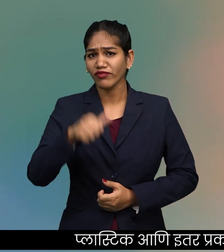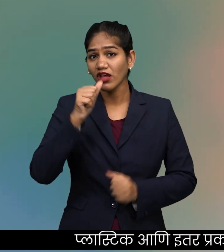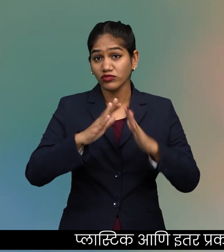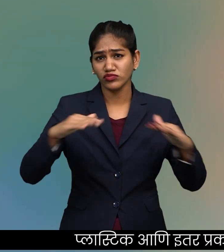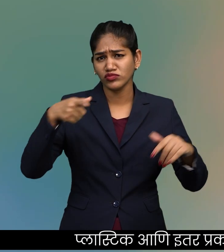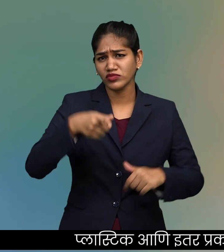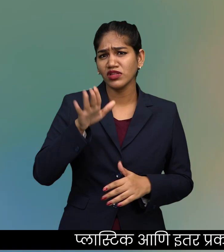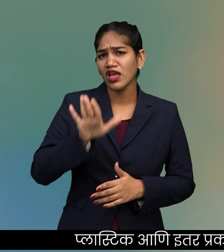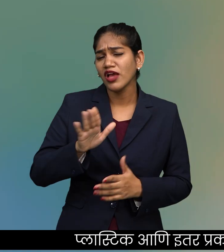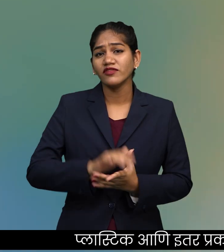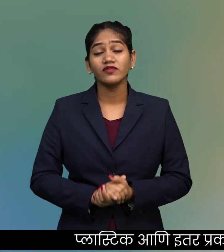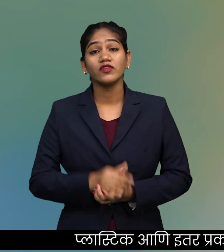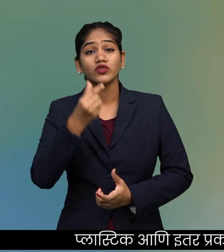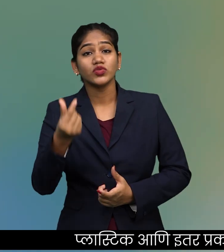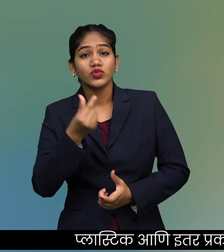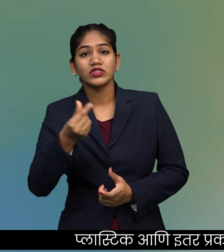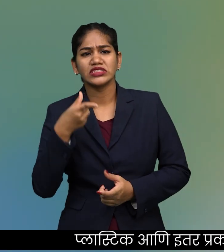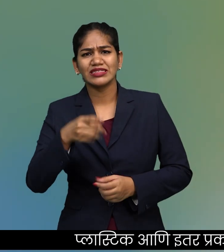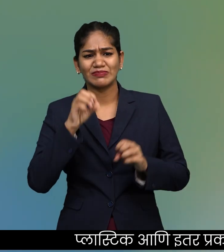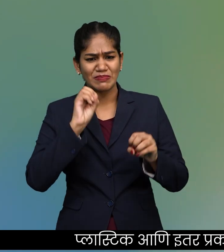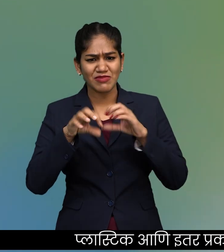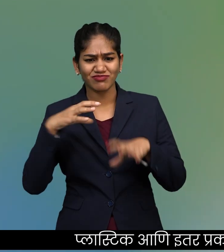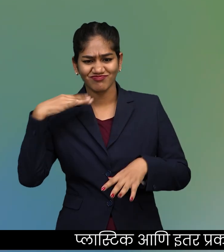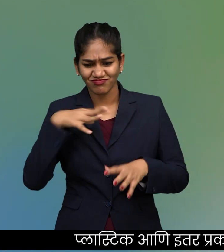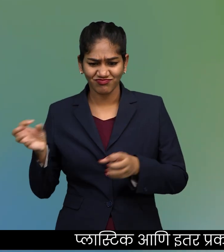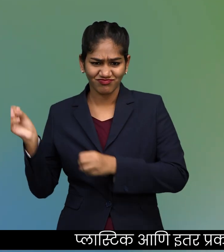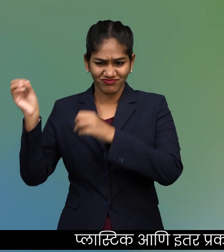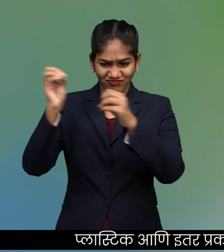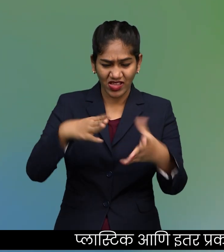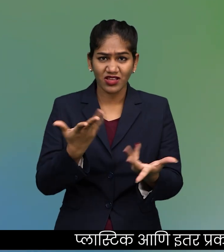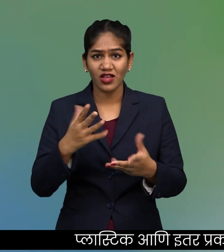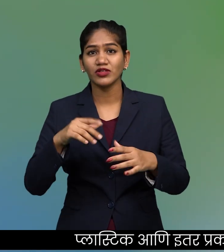प्लास्टिक आणि इतर विषारी कचऱ्यांसाठी महासागर हे